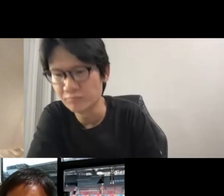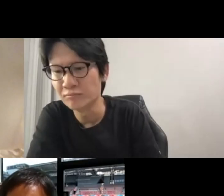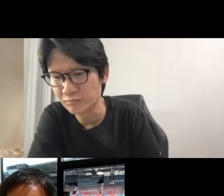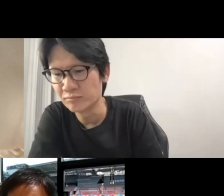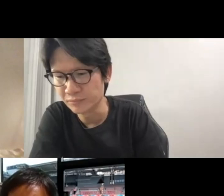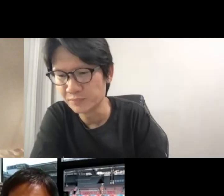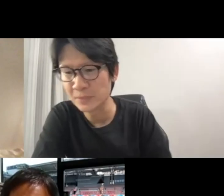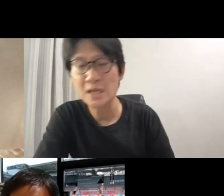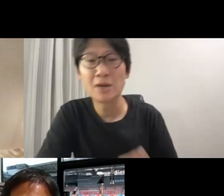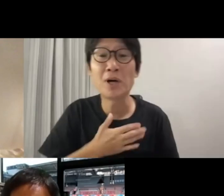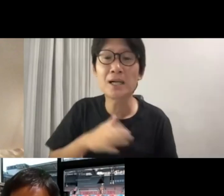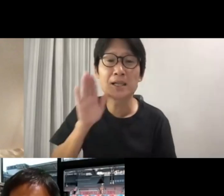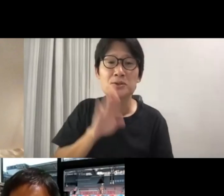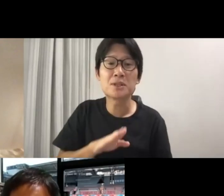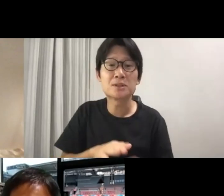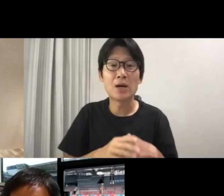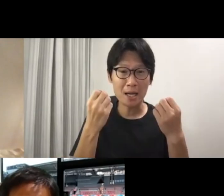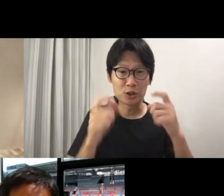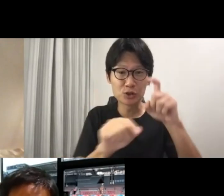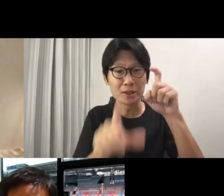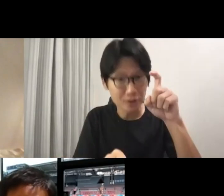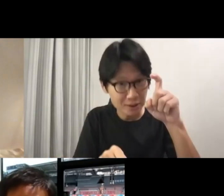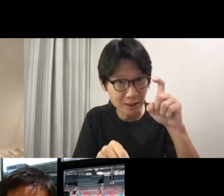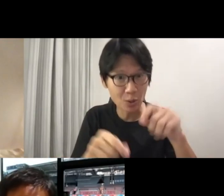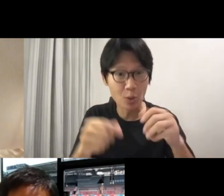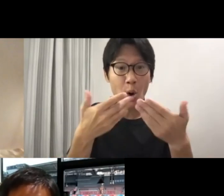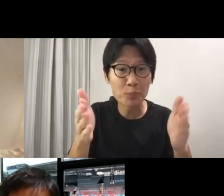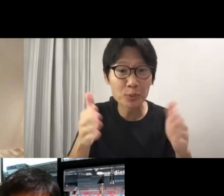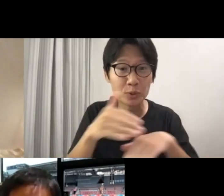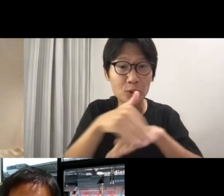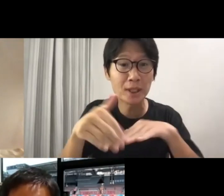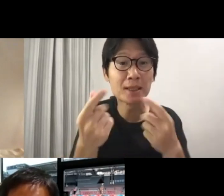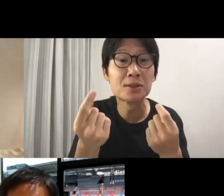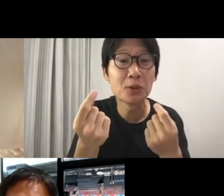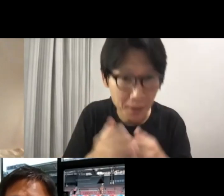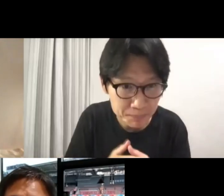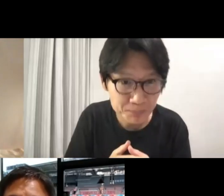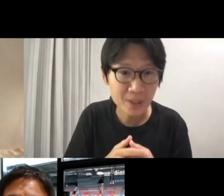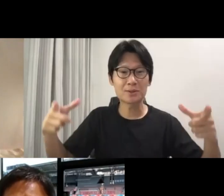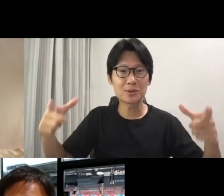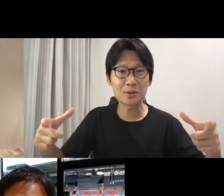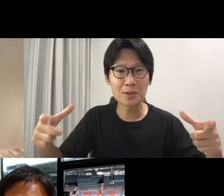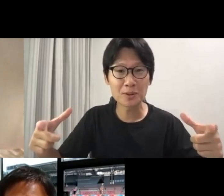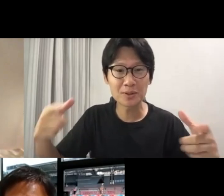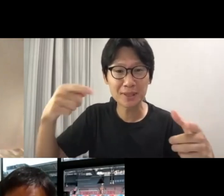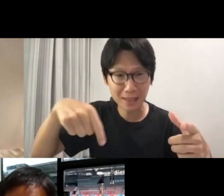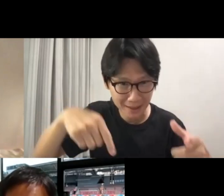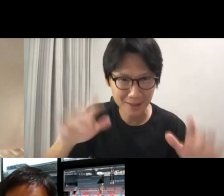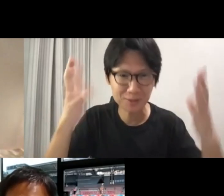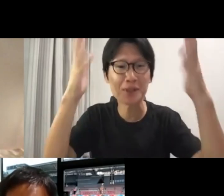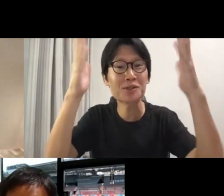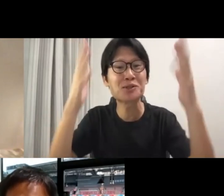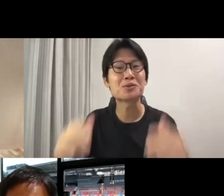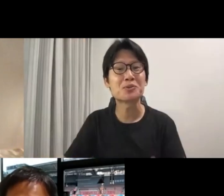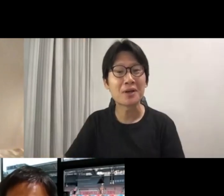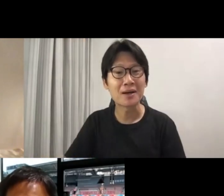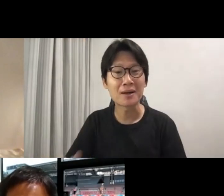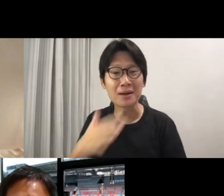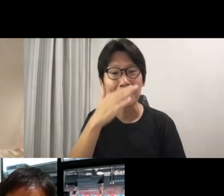うん分かり易い1年10月にオープン予定な家だカレーすばらしいですねぇー